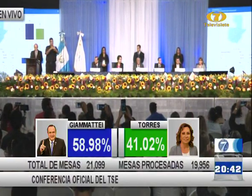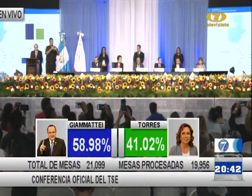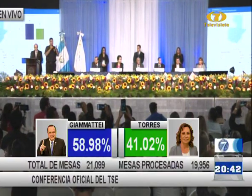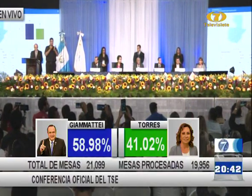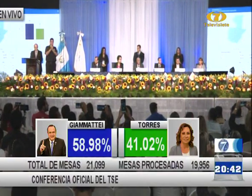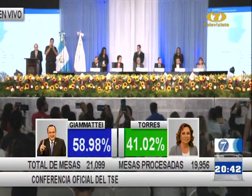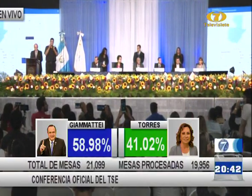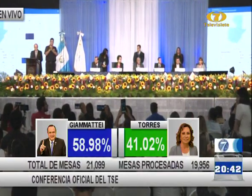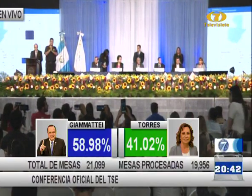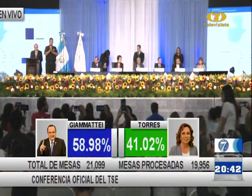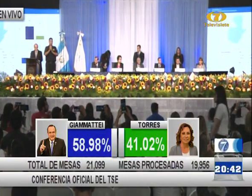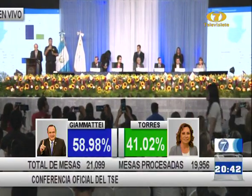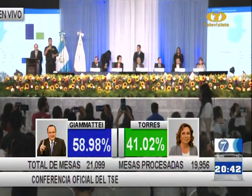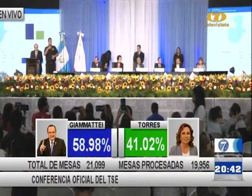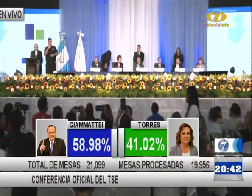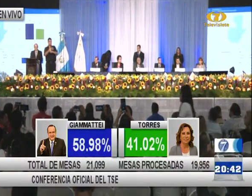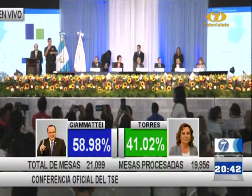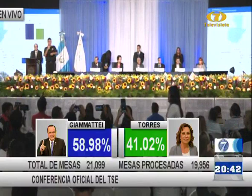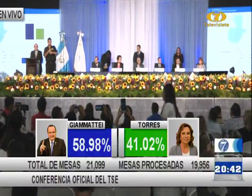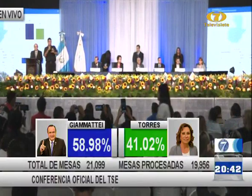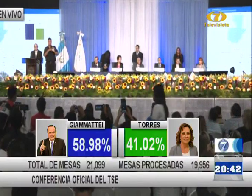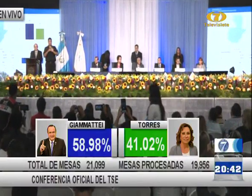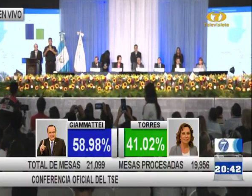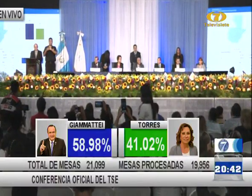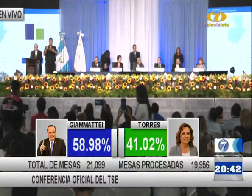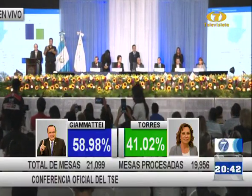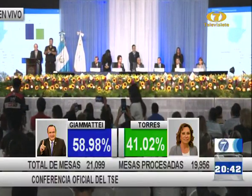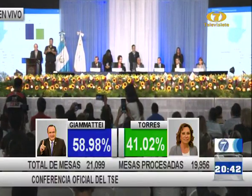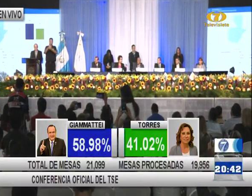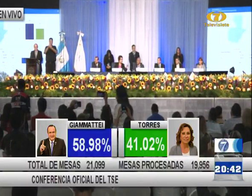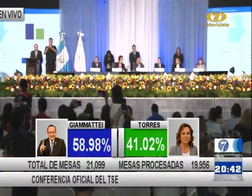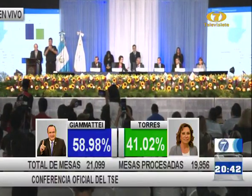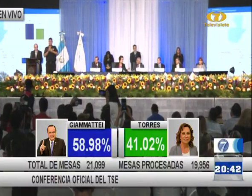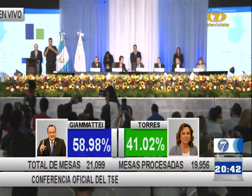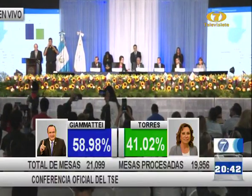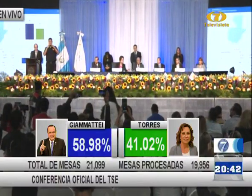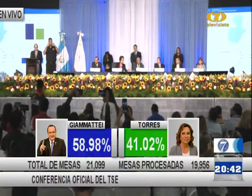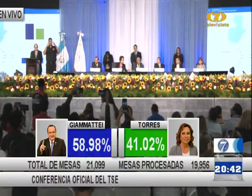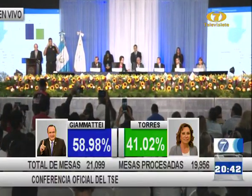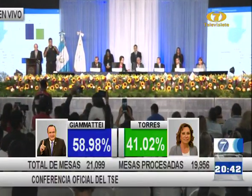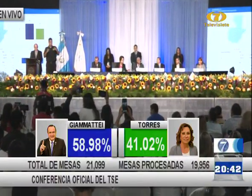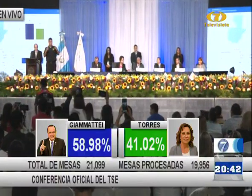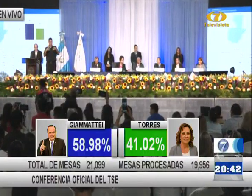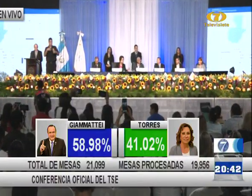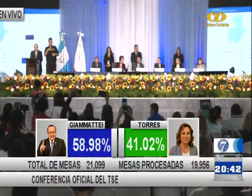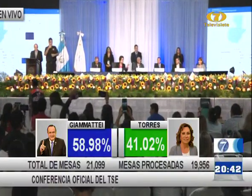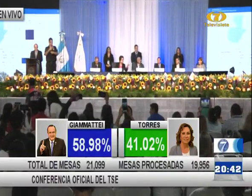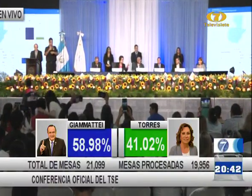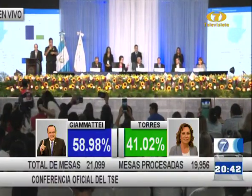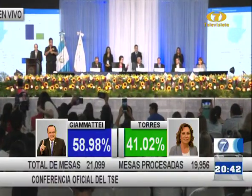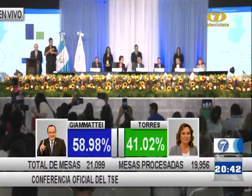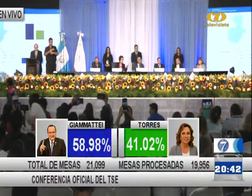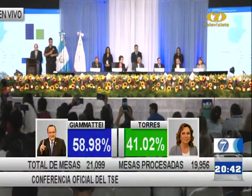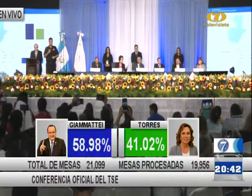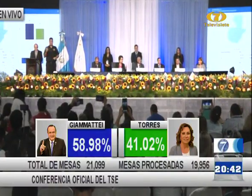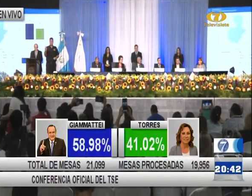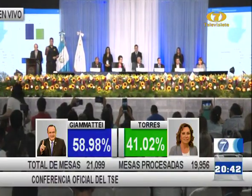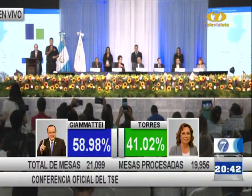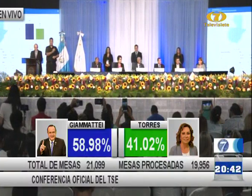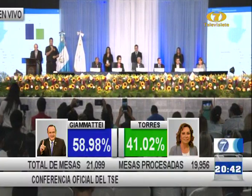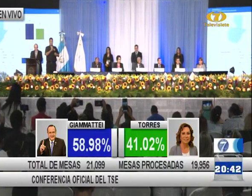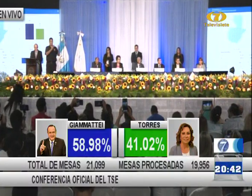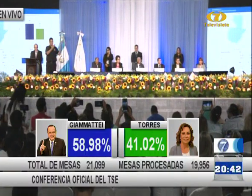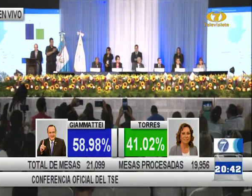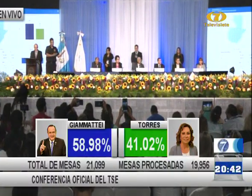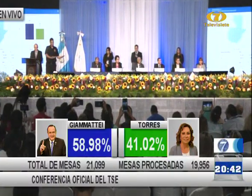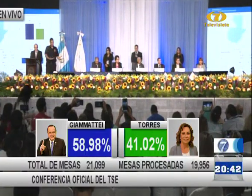este momento empieza la conferencia de prensa del Tribunal Supremo Electoral. Escuchemos. Mario Ismael Aguilar Elizardi, magistrado vocal